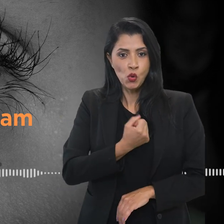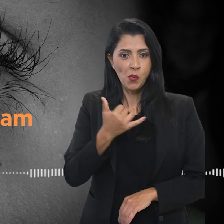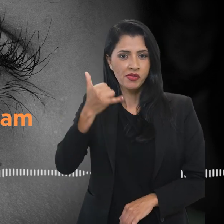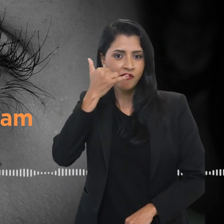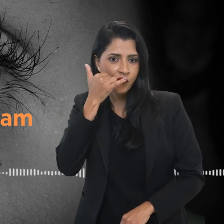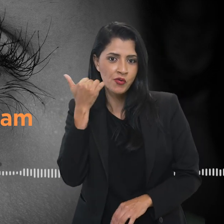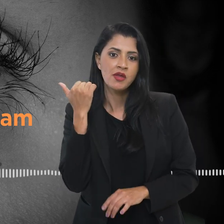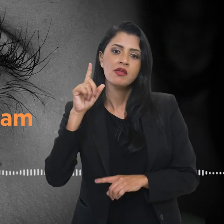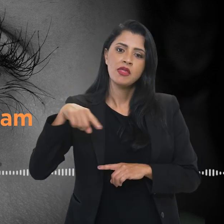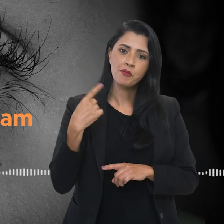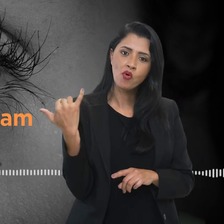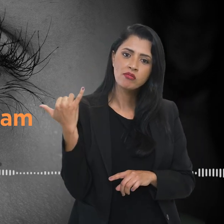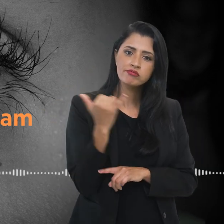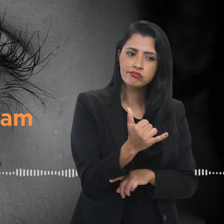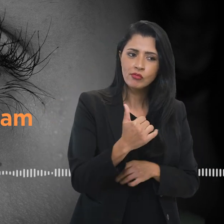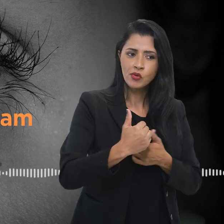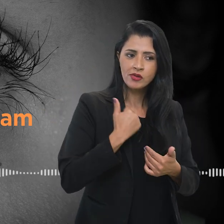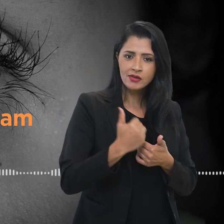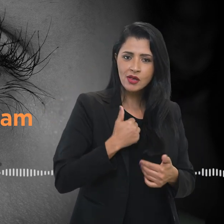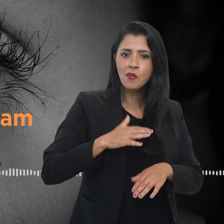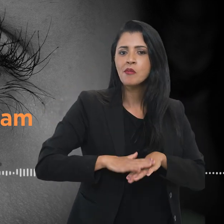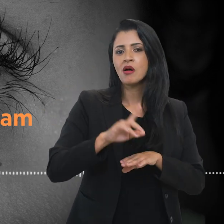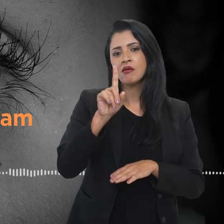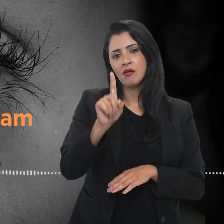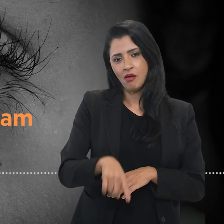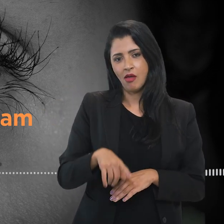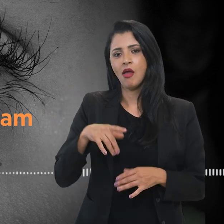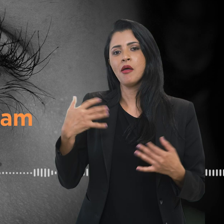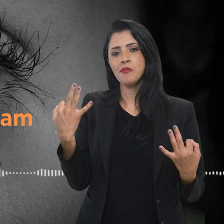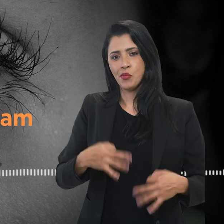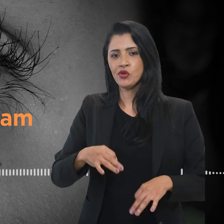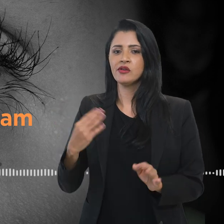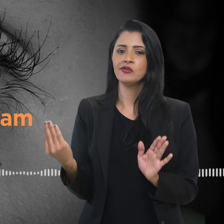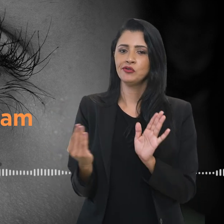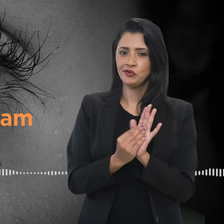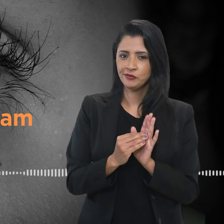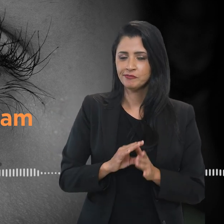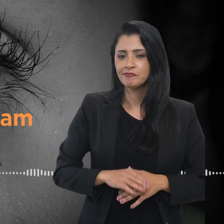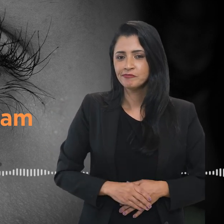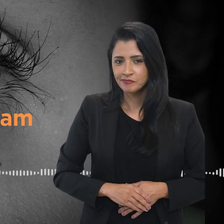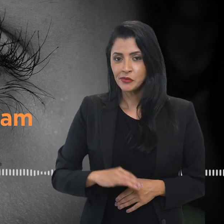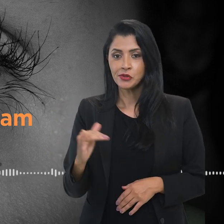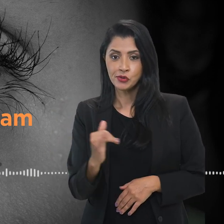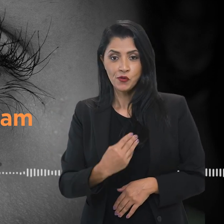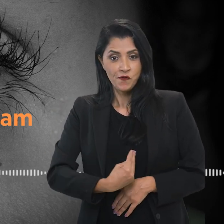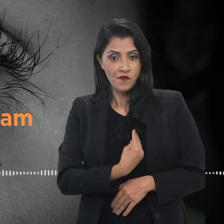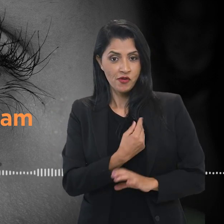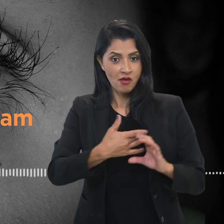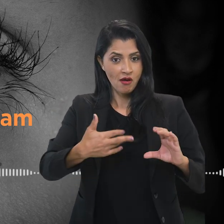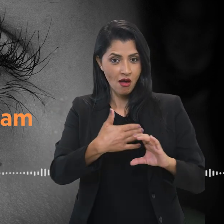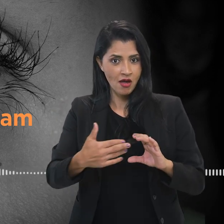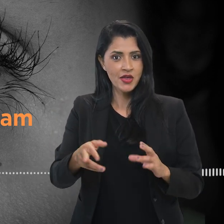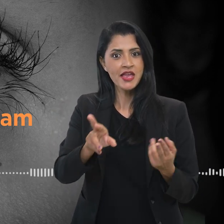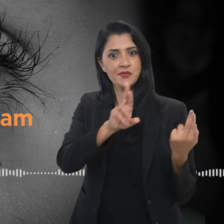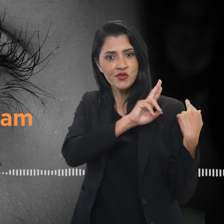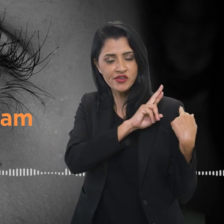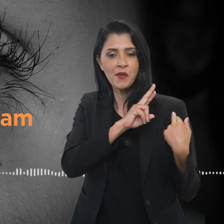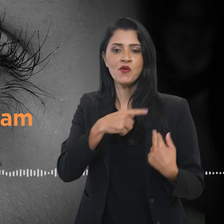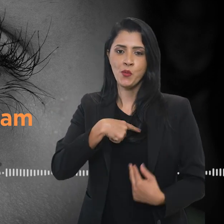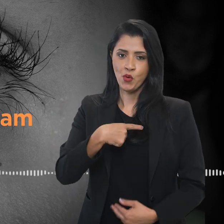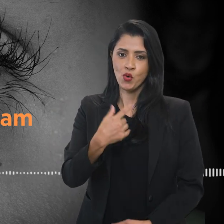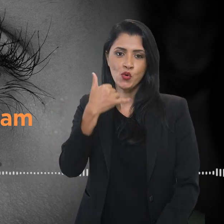e ainda depois ligar procurando mais orientações é algo digno de nota. E o Instituto Vidas Raras, responsável por esse